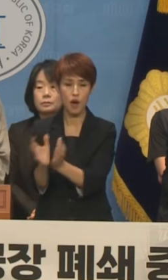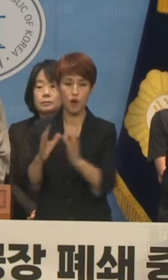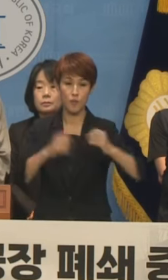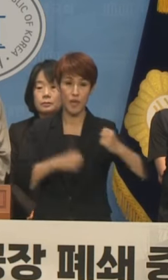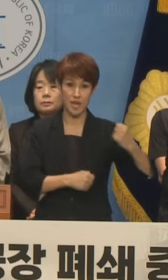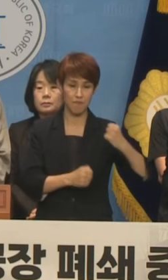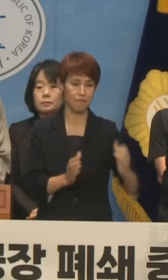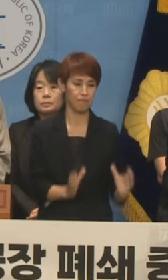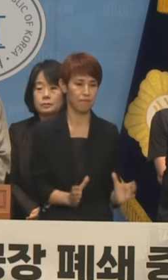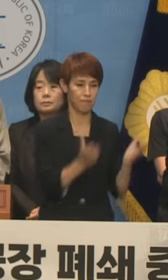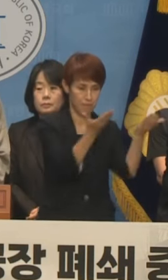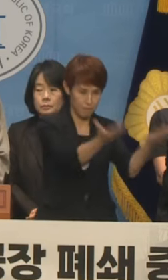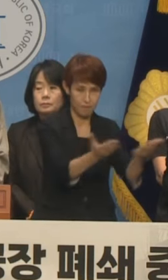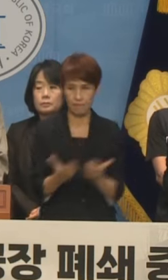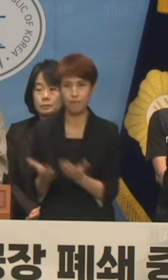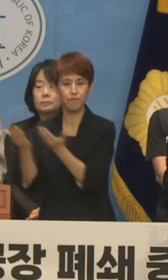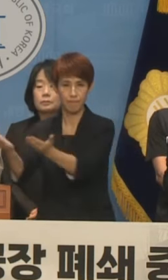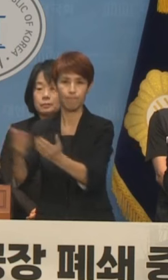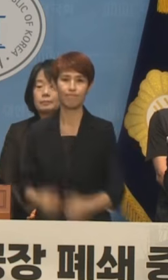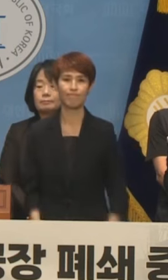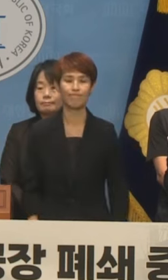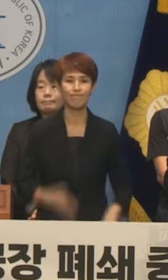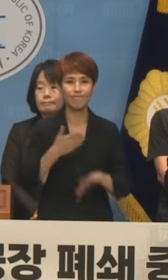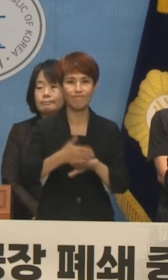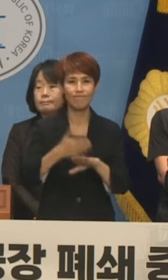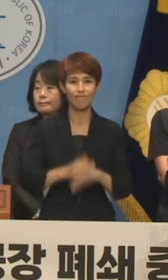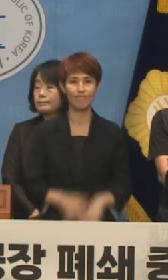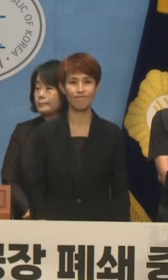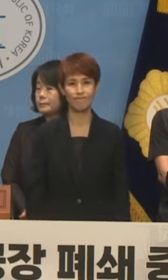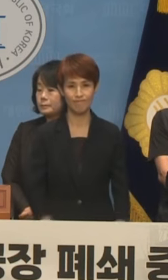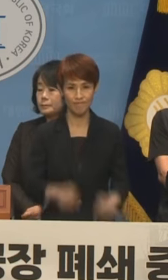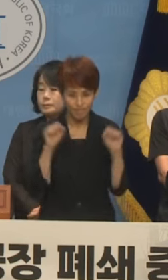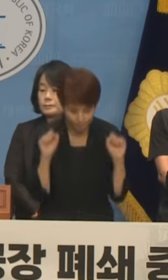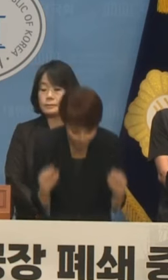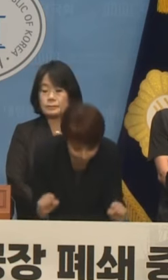국민의힘당에 전달할 예정입니다. 감사합니다.